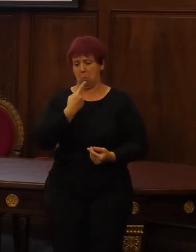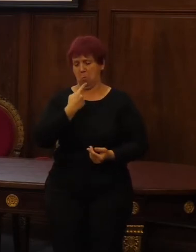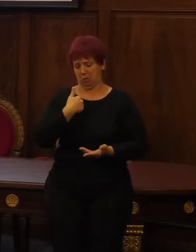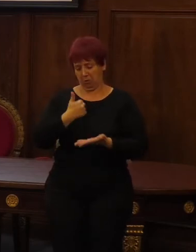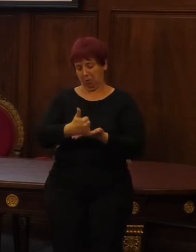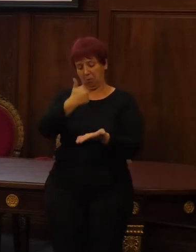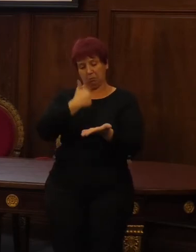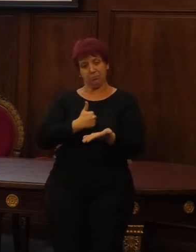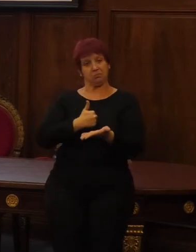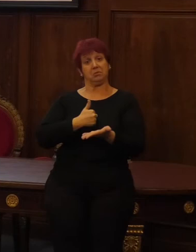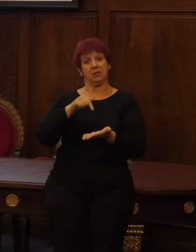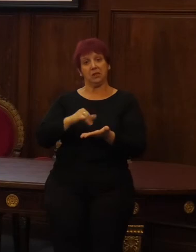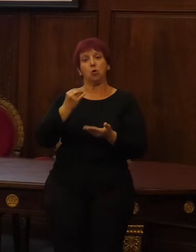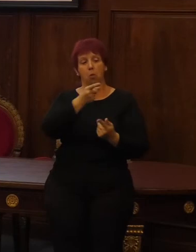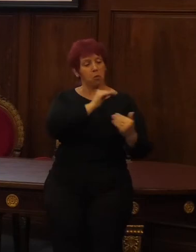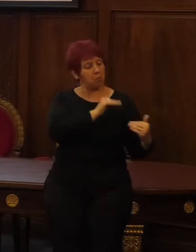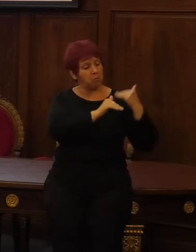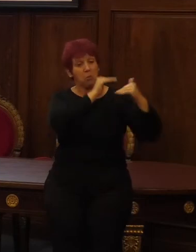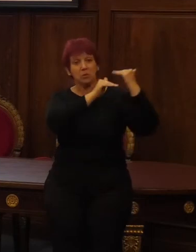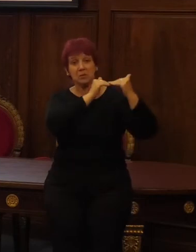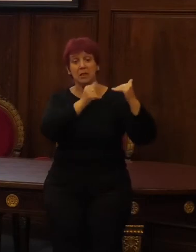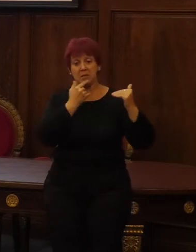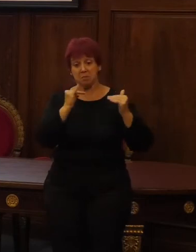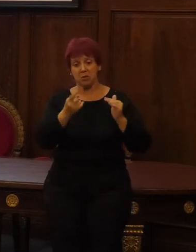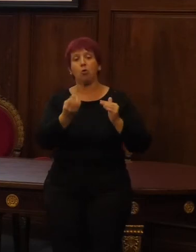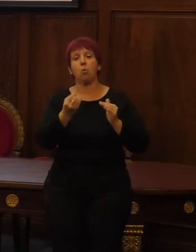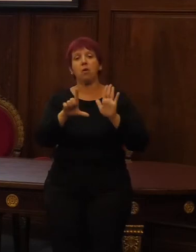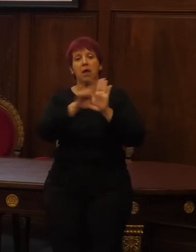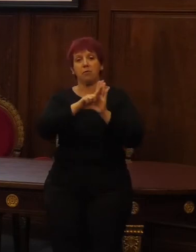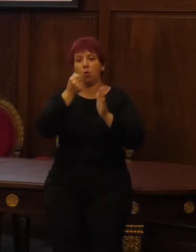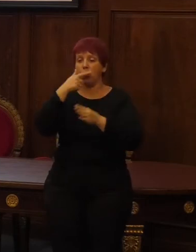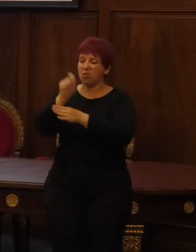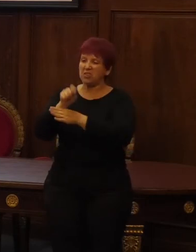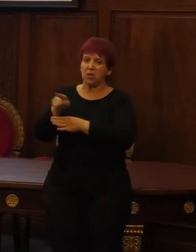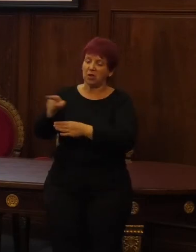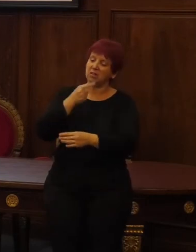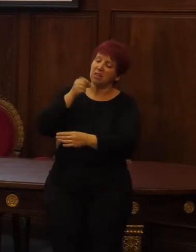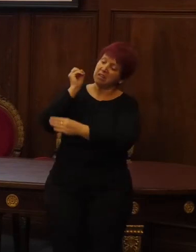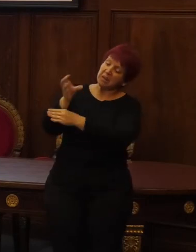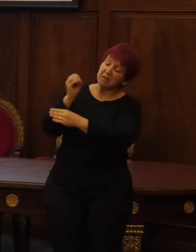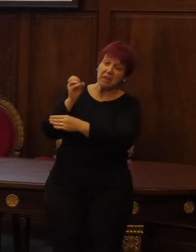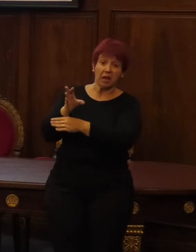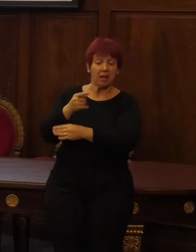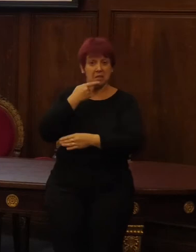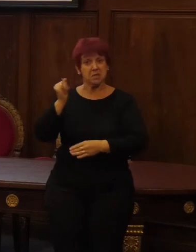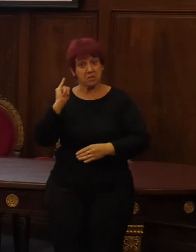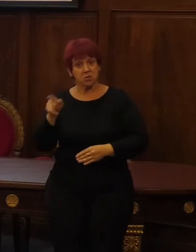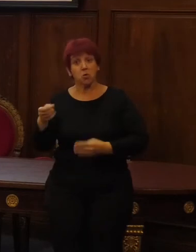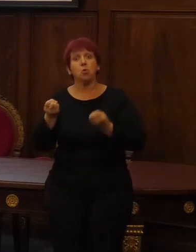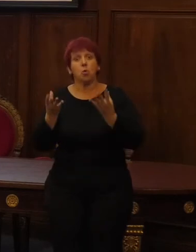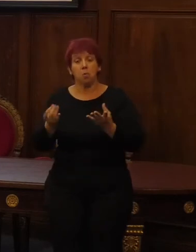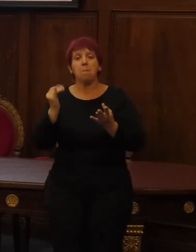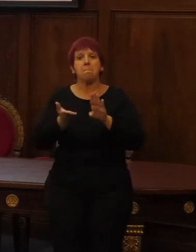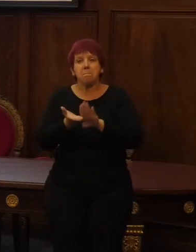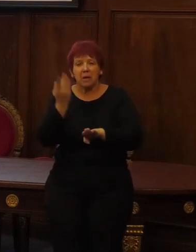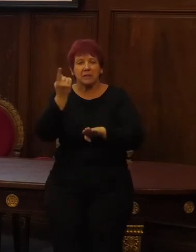posición política con respecto a los procesos y legitimidades del Poder Judicial y reubicó, reafirmó una